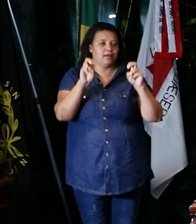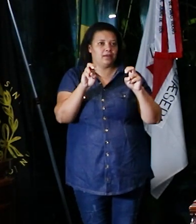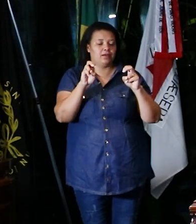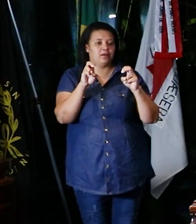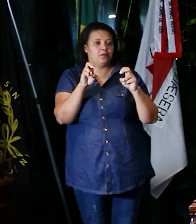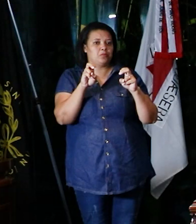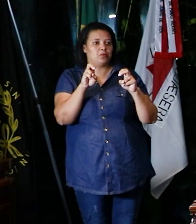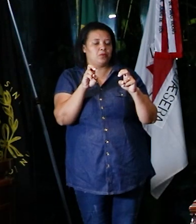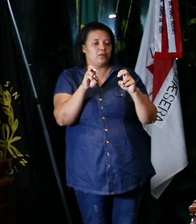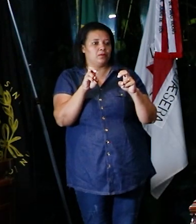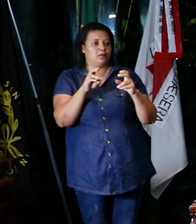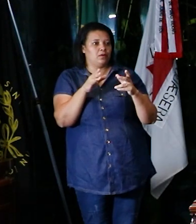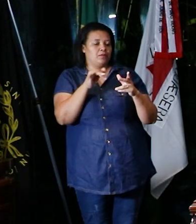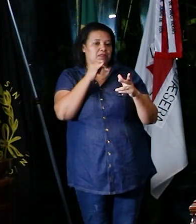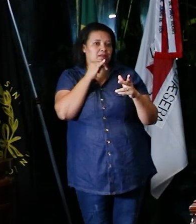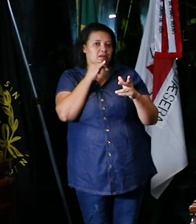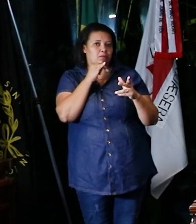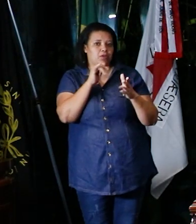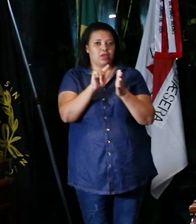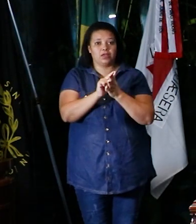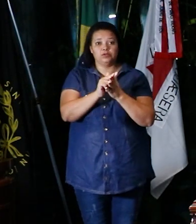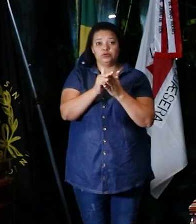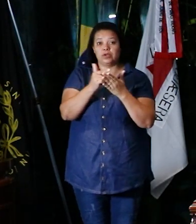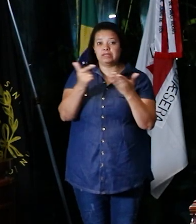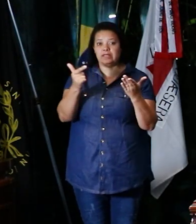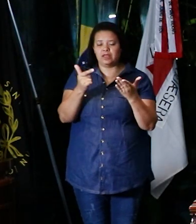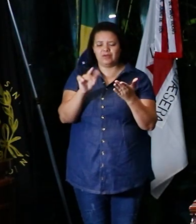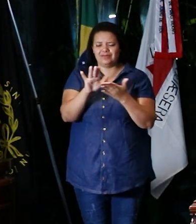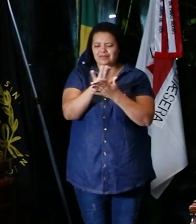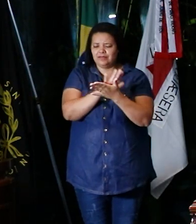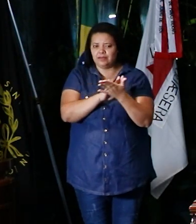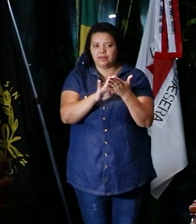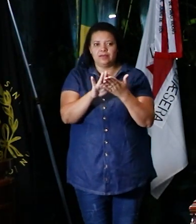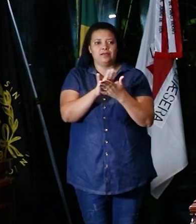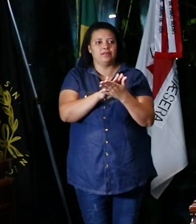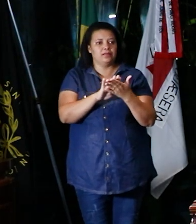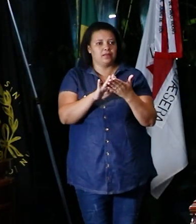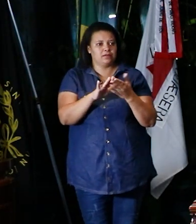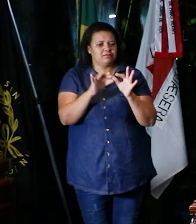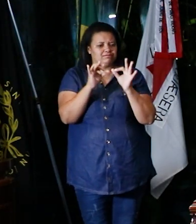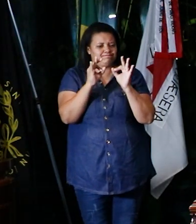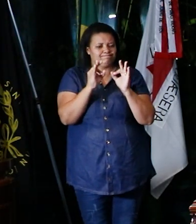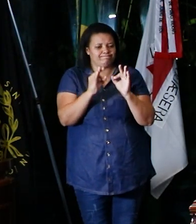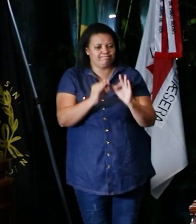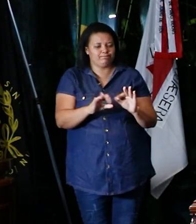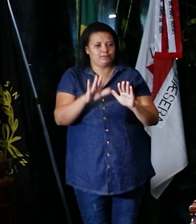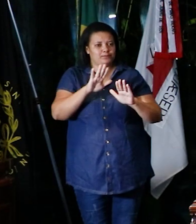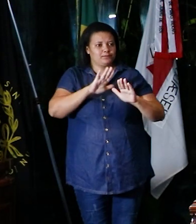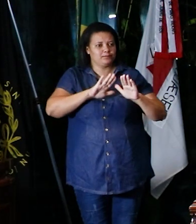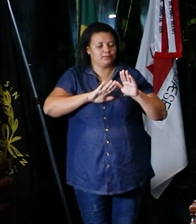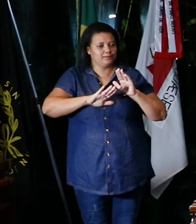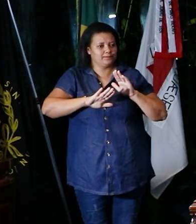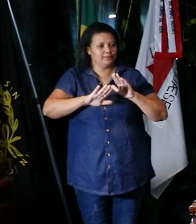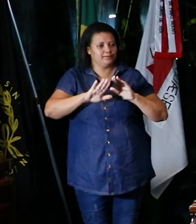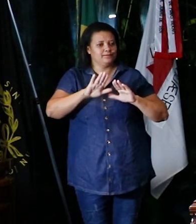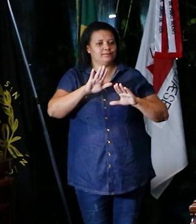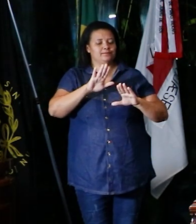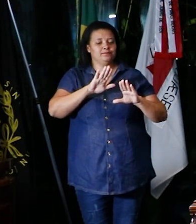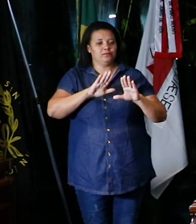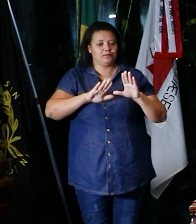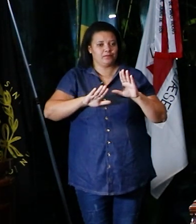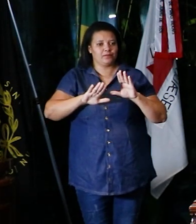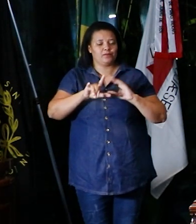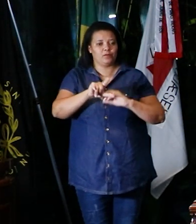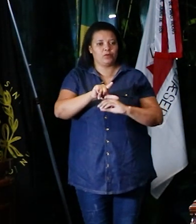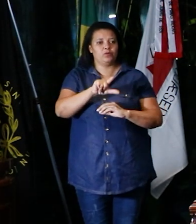nem, porque vai ser para o jornal, nada disso. Ele é extremamente cuidadoso nas